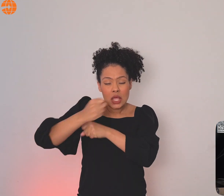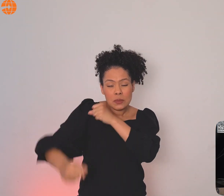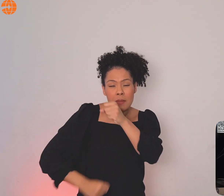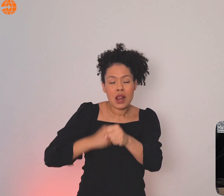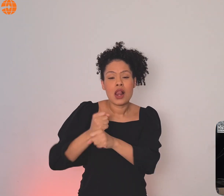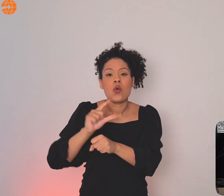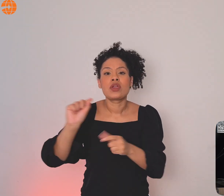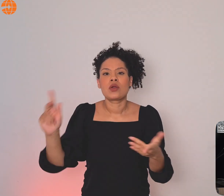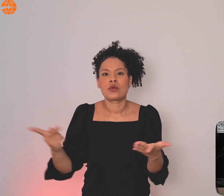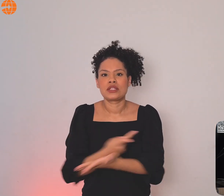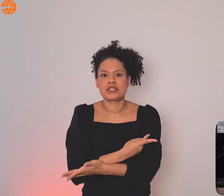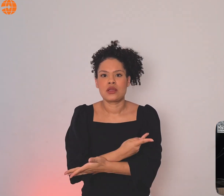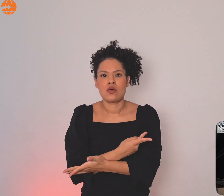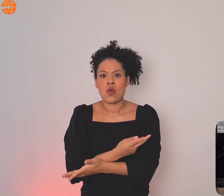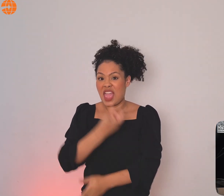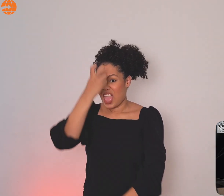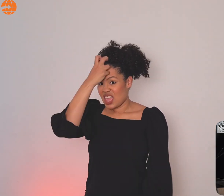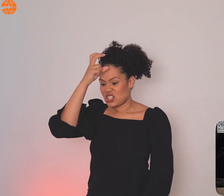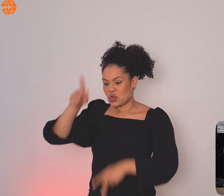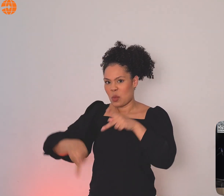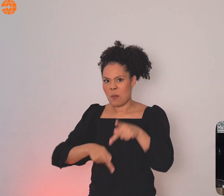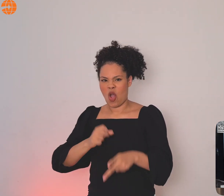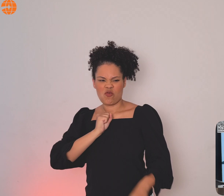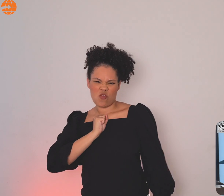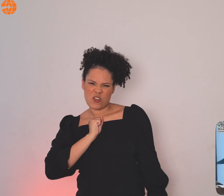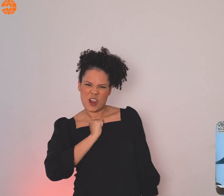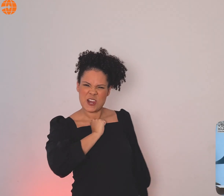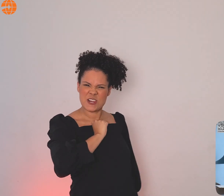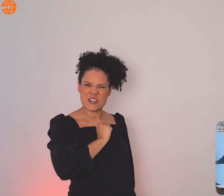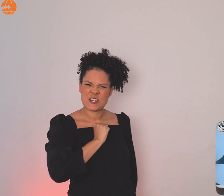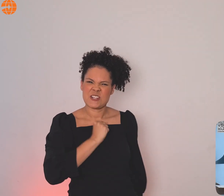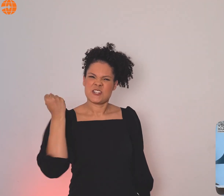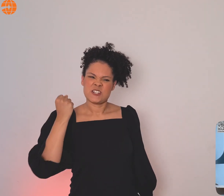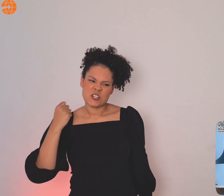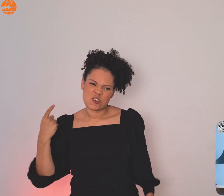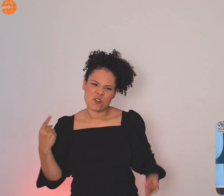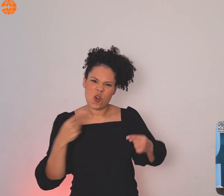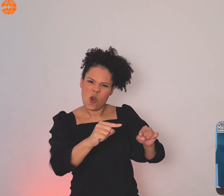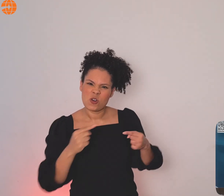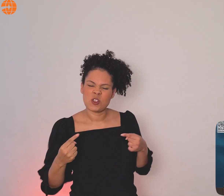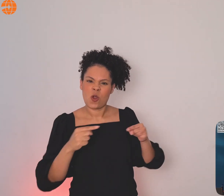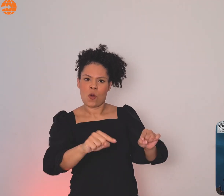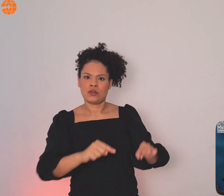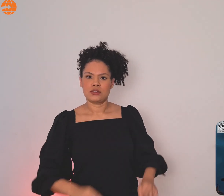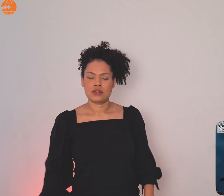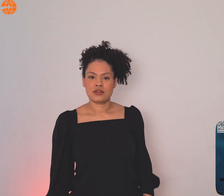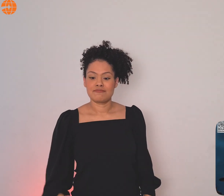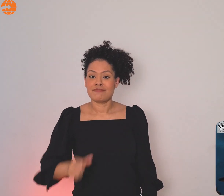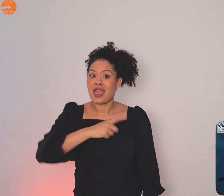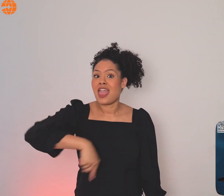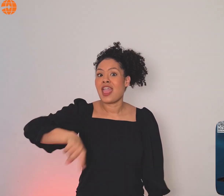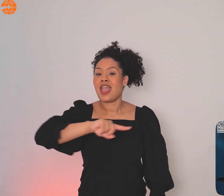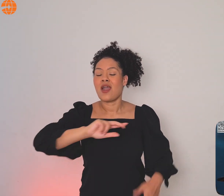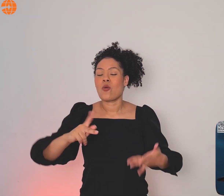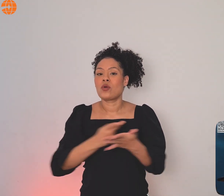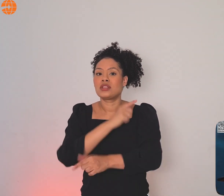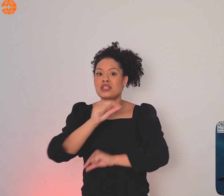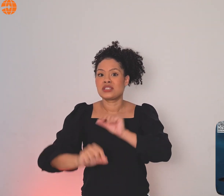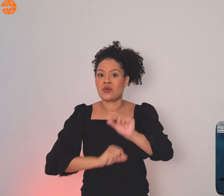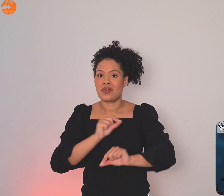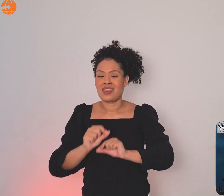Se tornou escravo dos egípcios, escravos humilhados, escravos prejudicados,